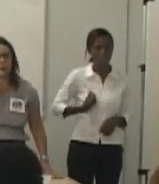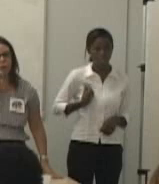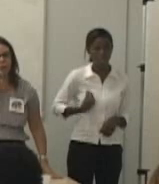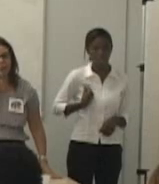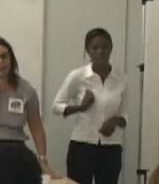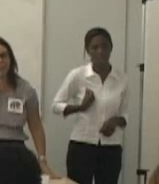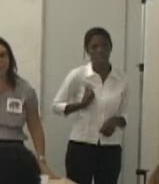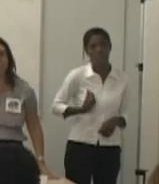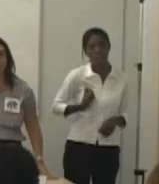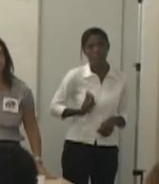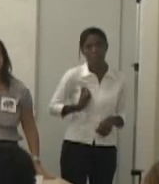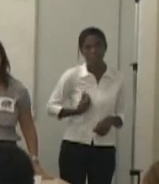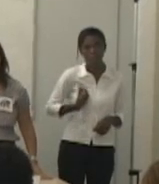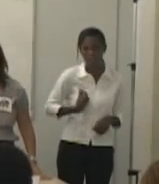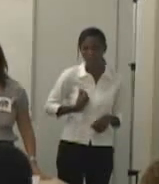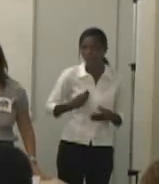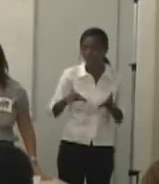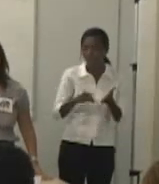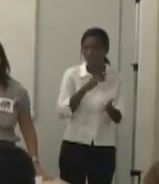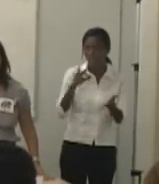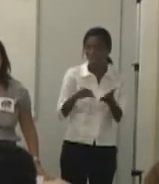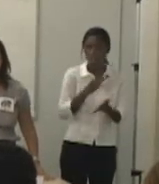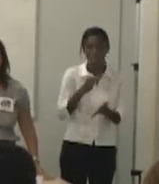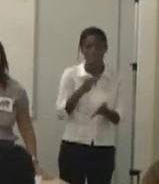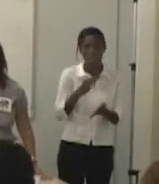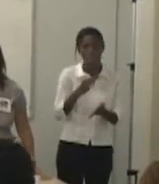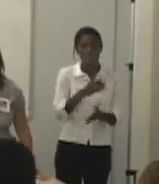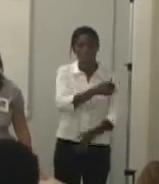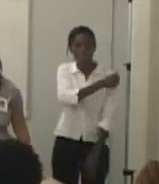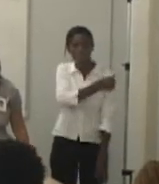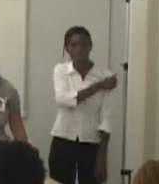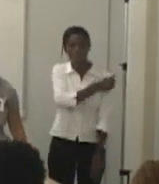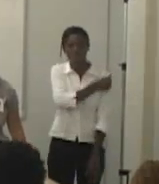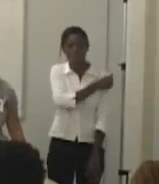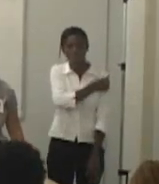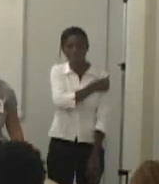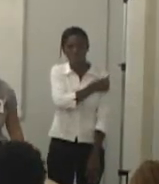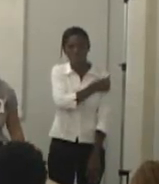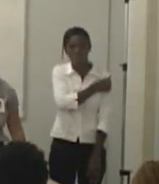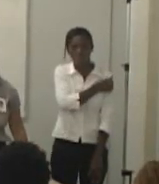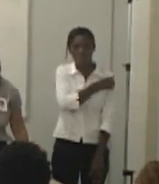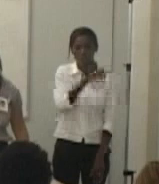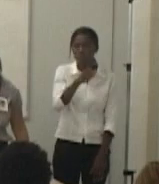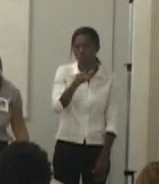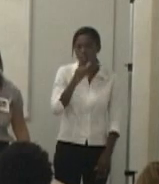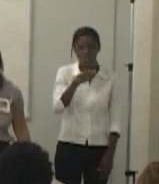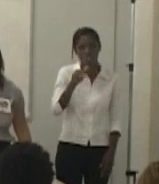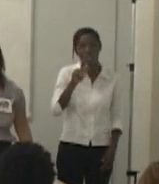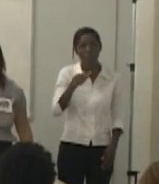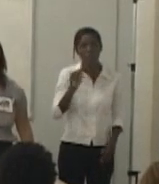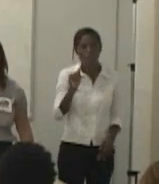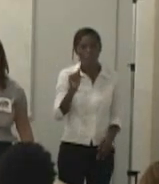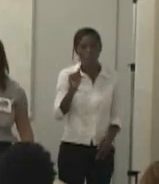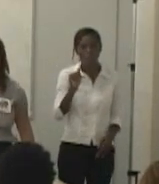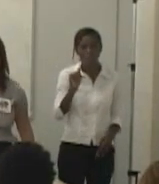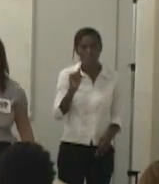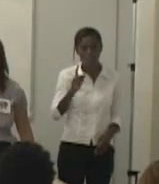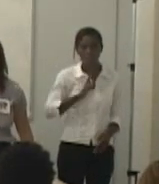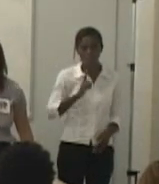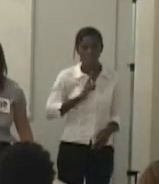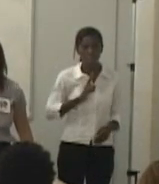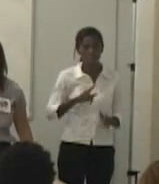que vieram para cá eh chamados do vestibular que tinha acontecido no ano